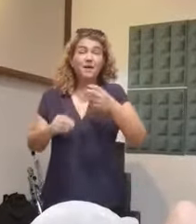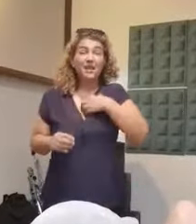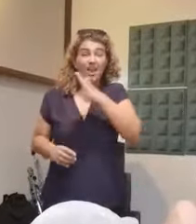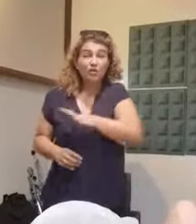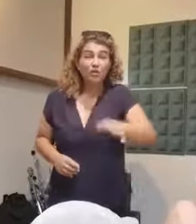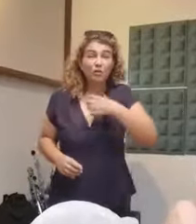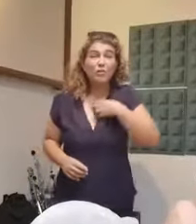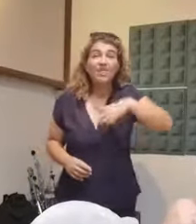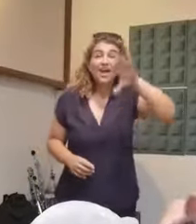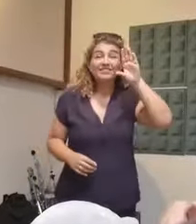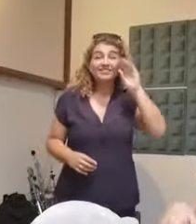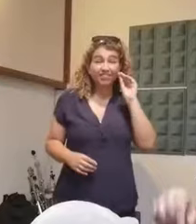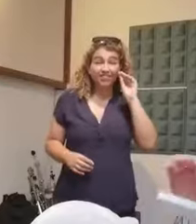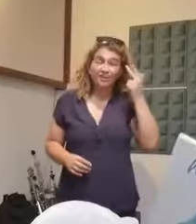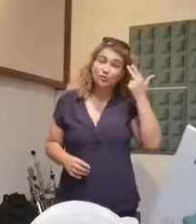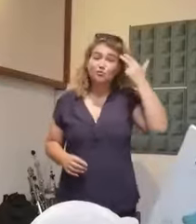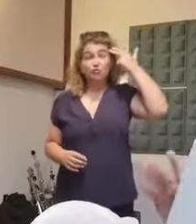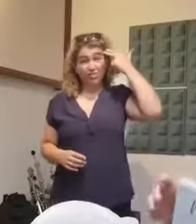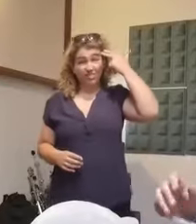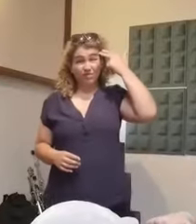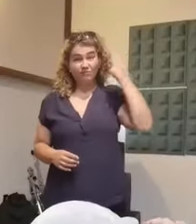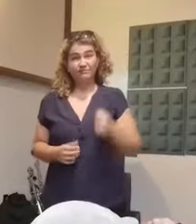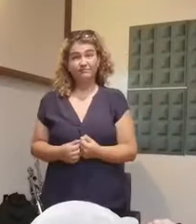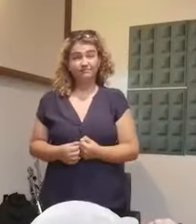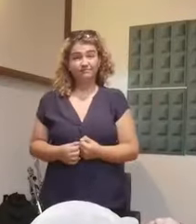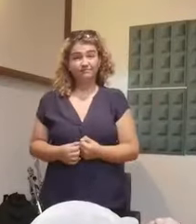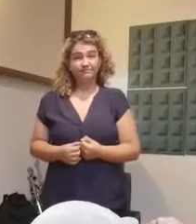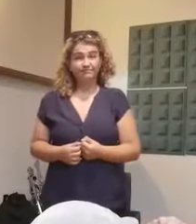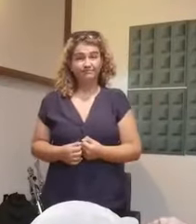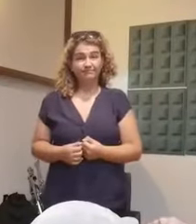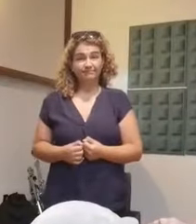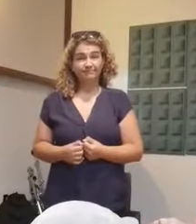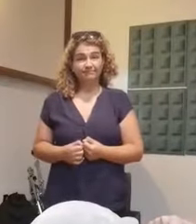pues una situación muy dolorosa y después se ha convertido también como un medio también de prevención.